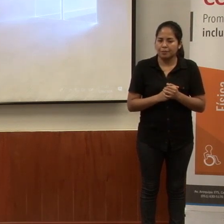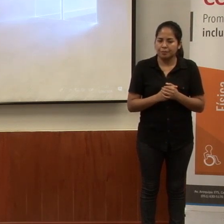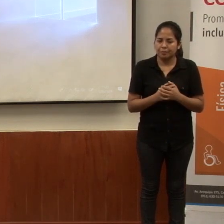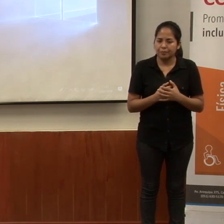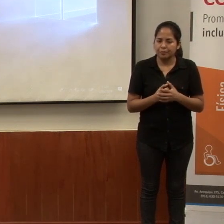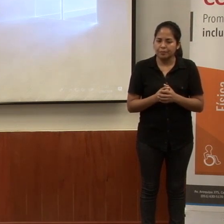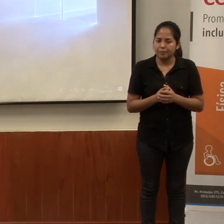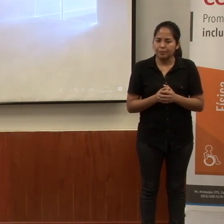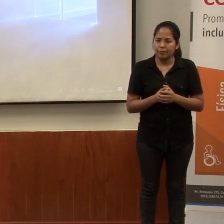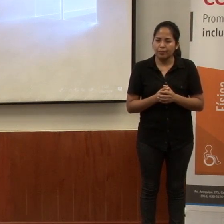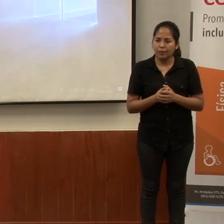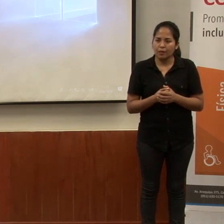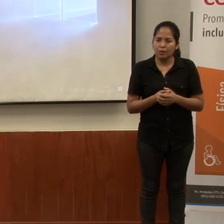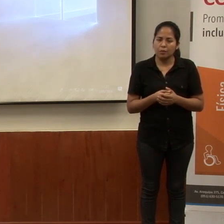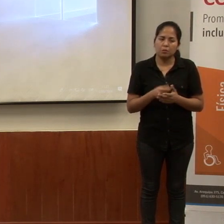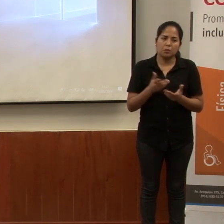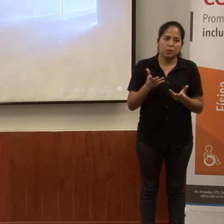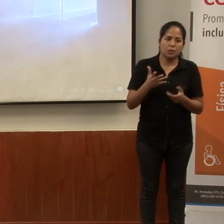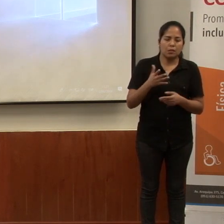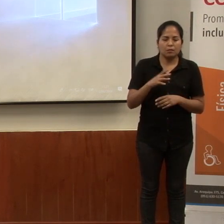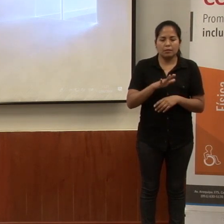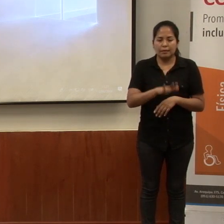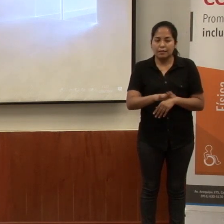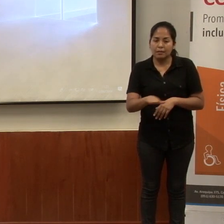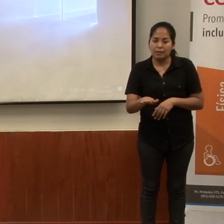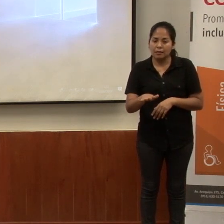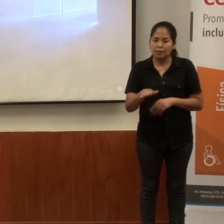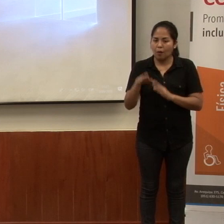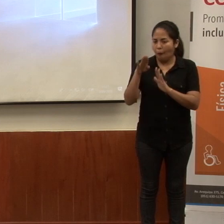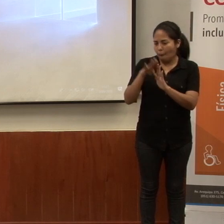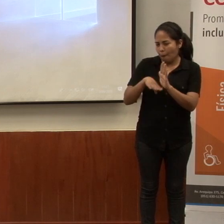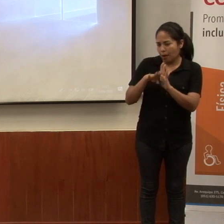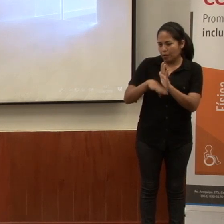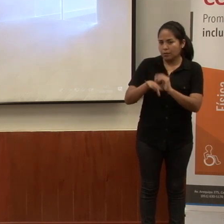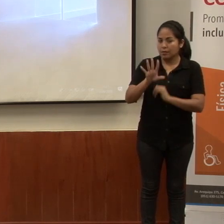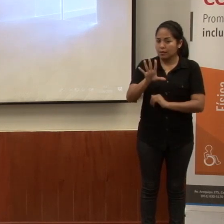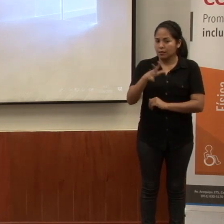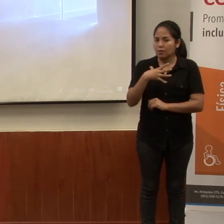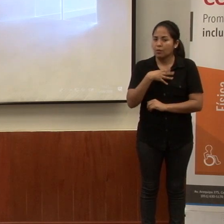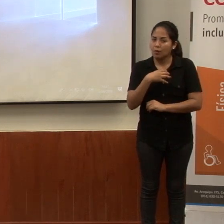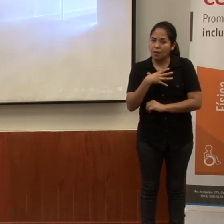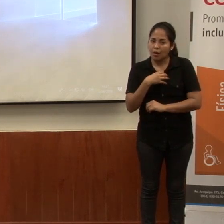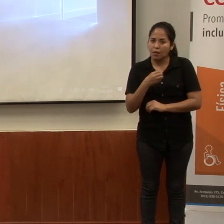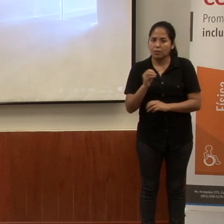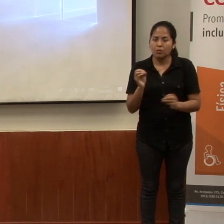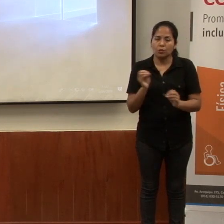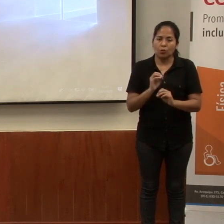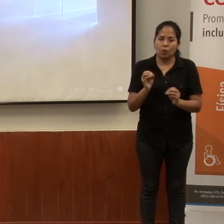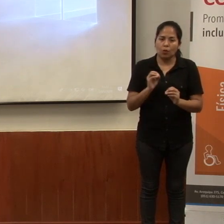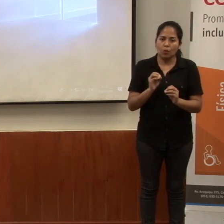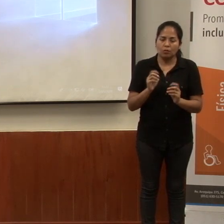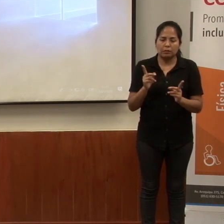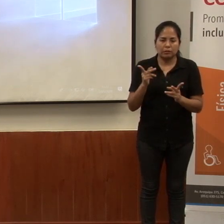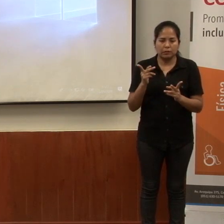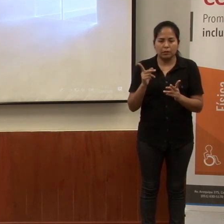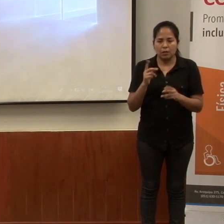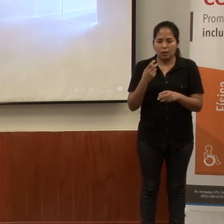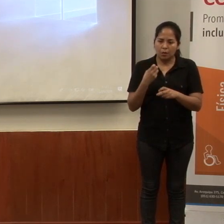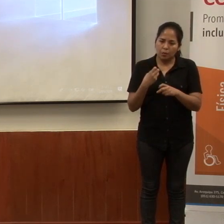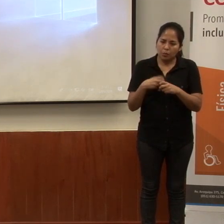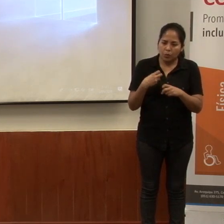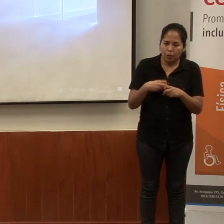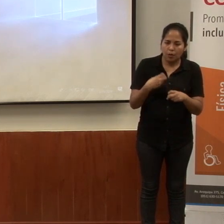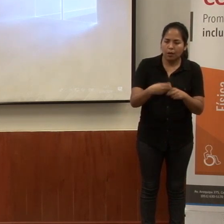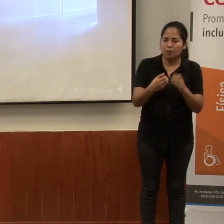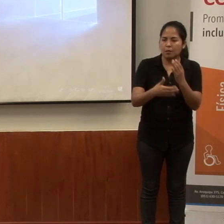niños menores de 5 años que presentan riesgos o deficiencias altamente